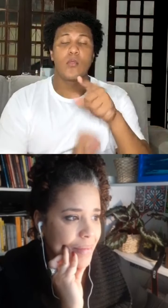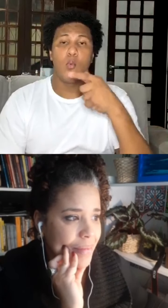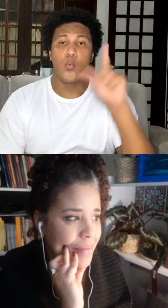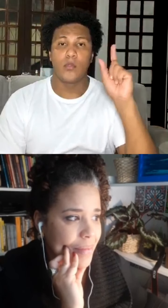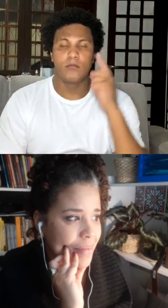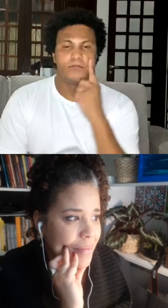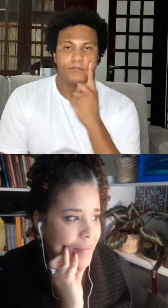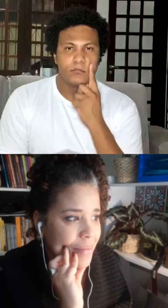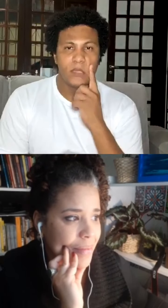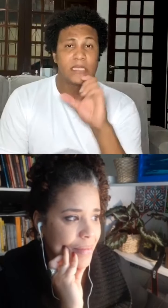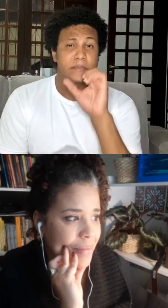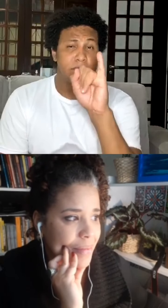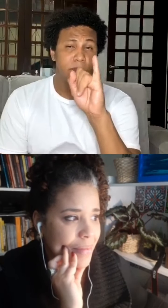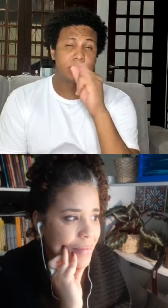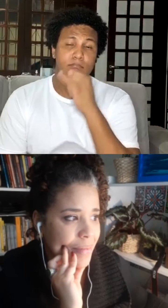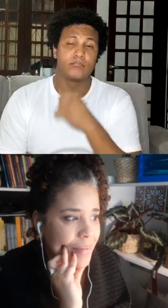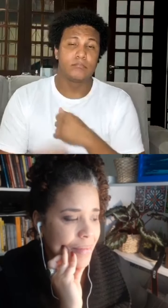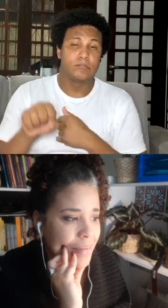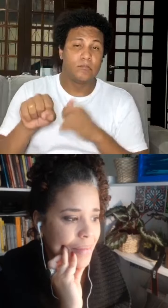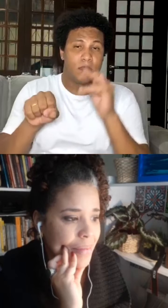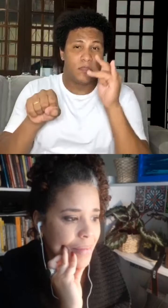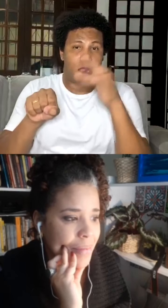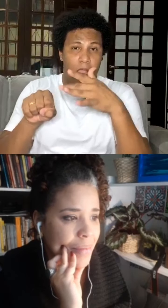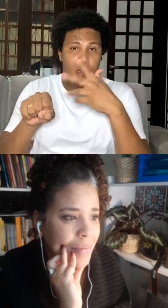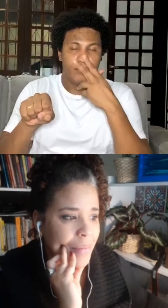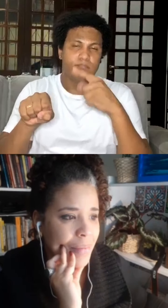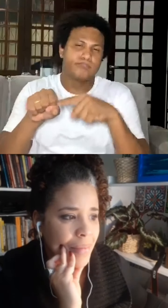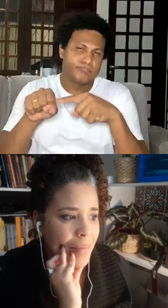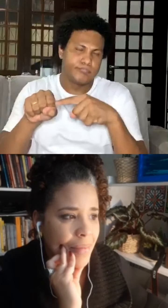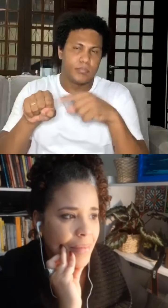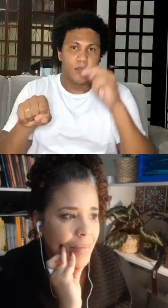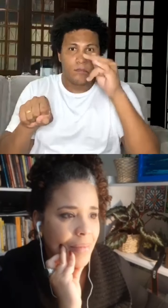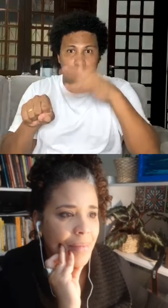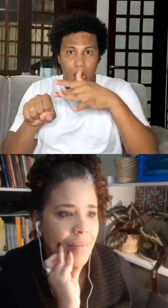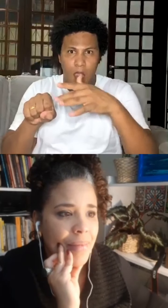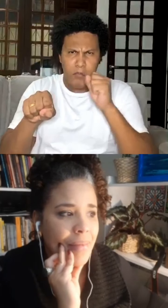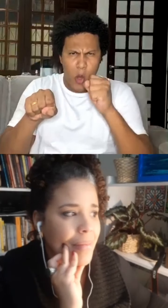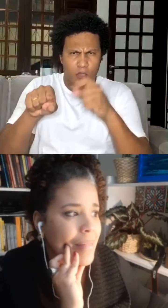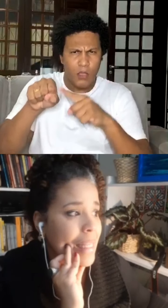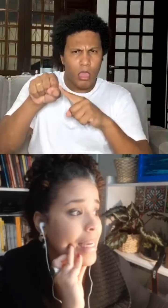Se gozar no ânus, tem algum perigo de escorrer para a vagina e a mulher engravidar?